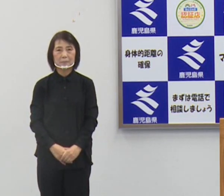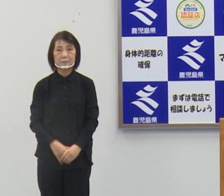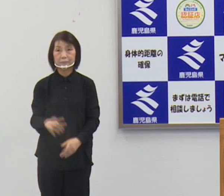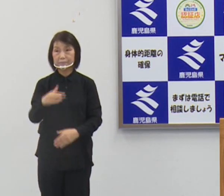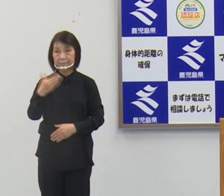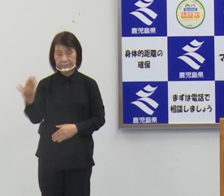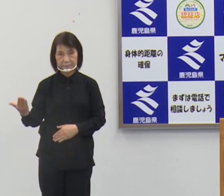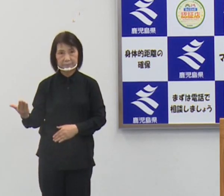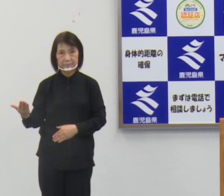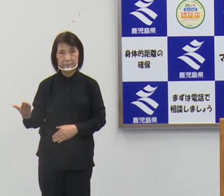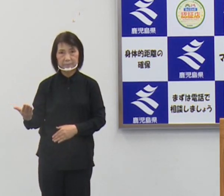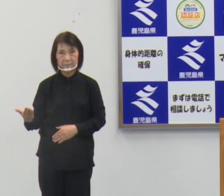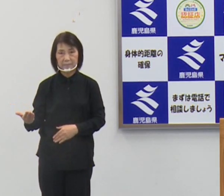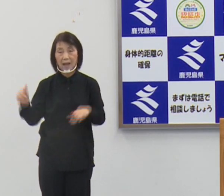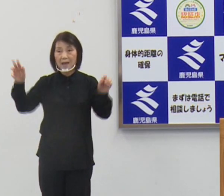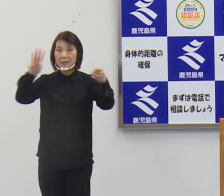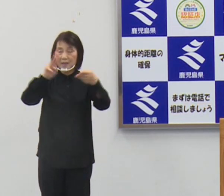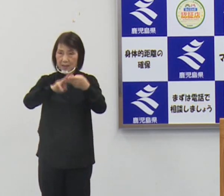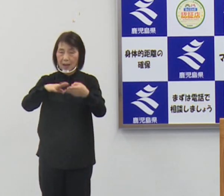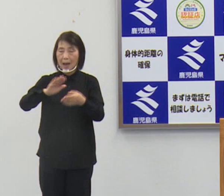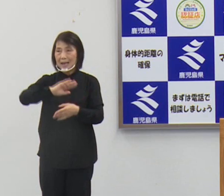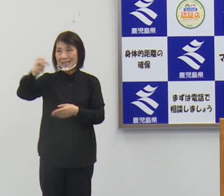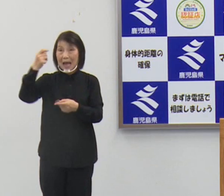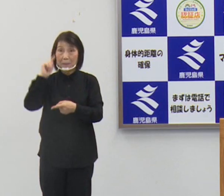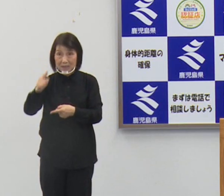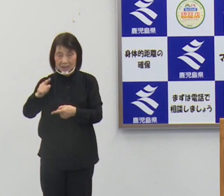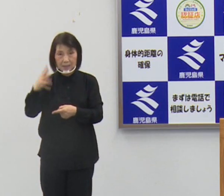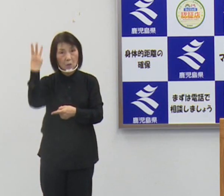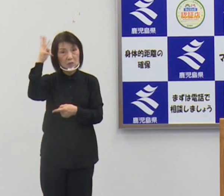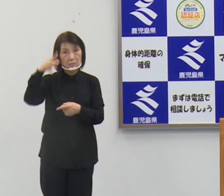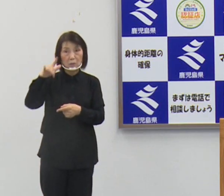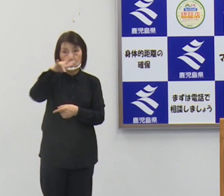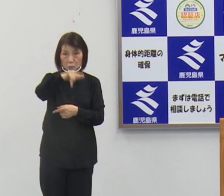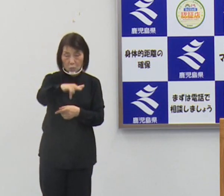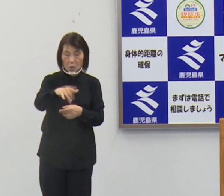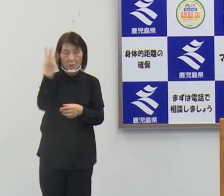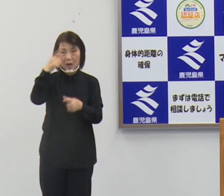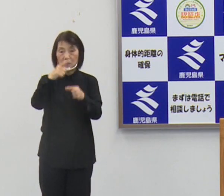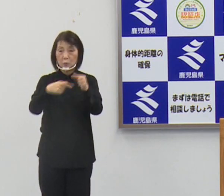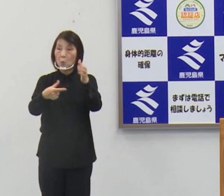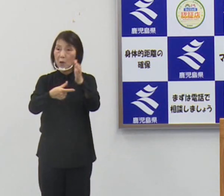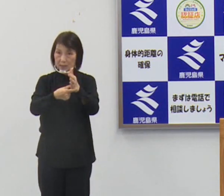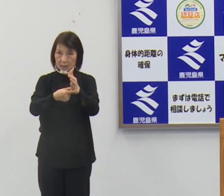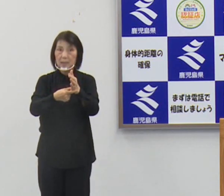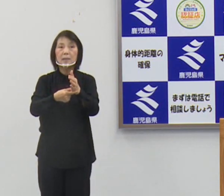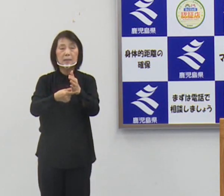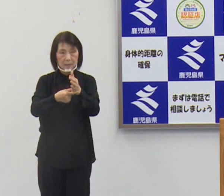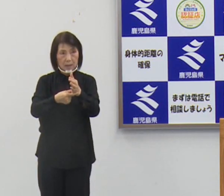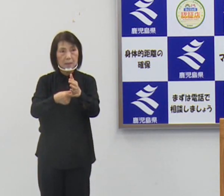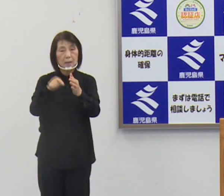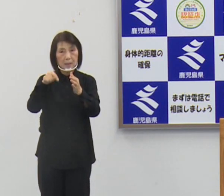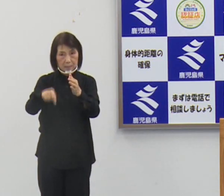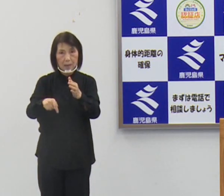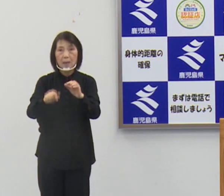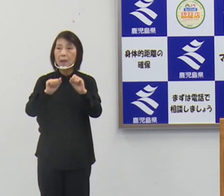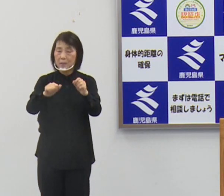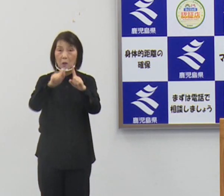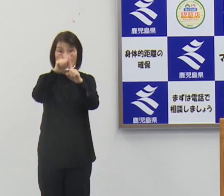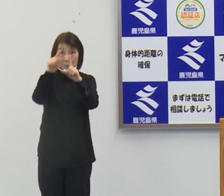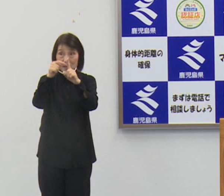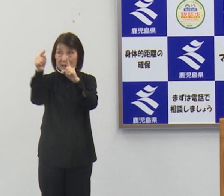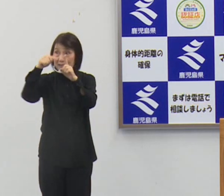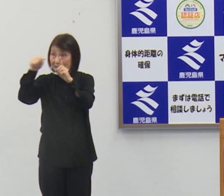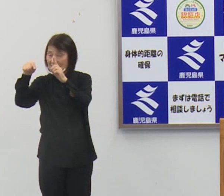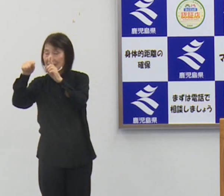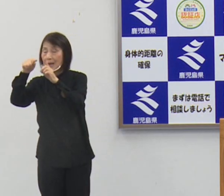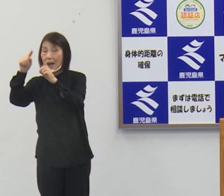次に羽田空港や伊丹空港、鹿児島空港、鹿児島中央駅で行っております来県者等に対する PCR 検査費用